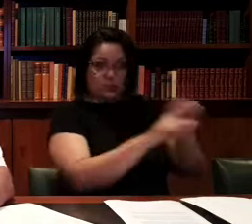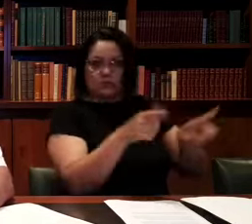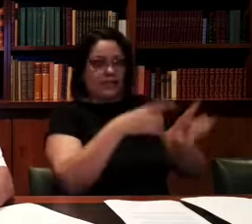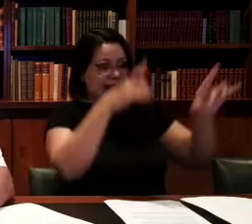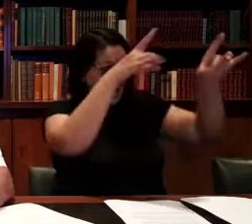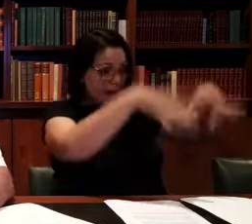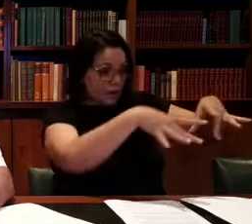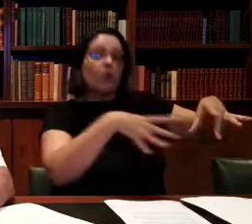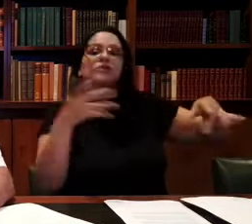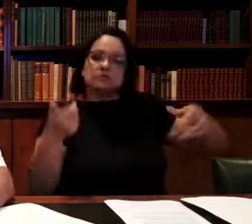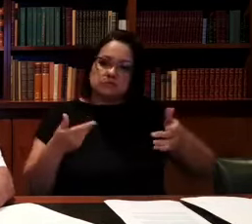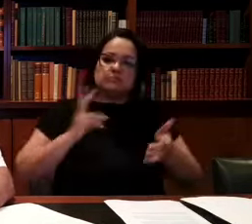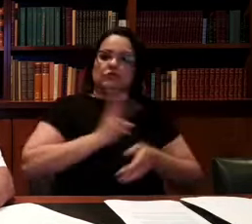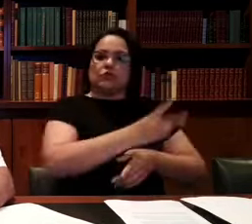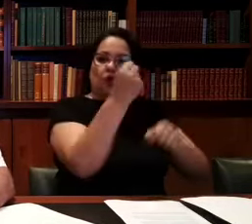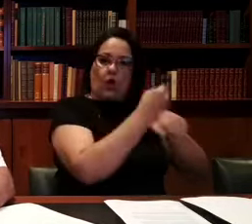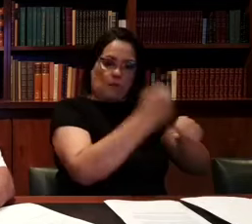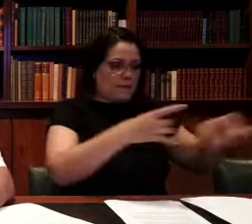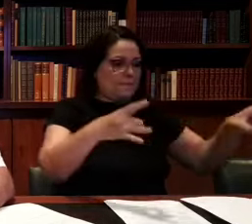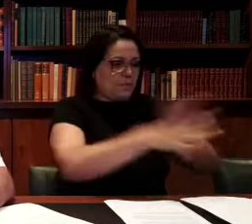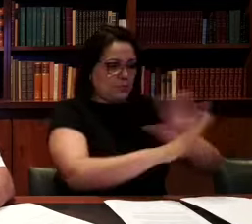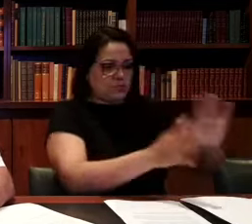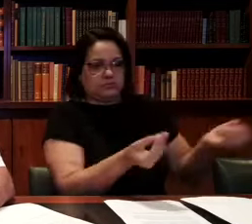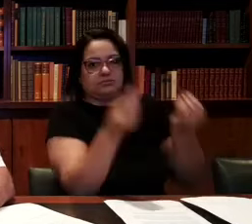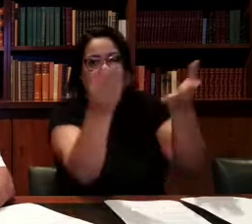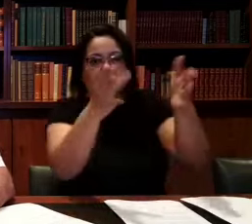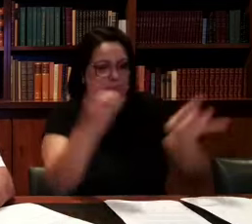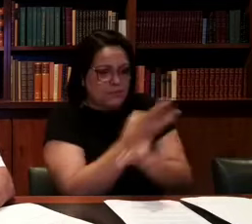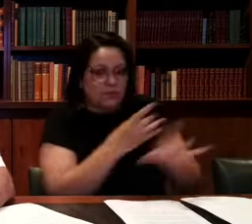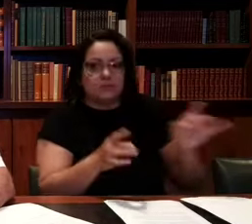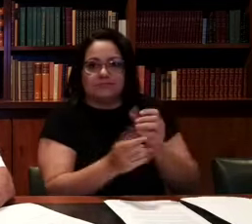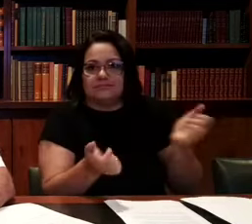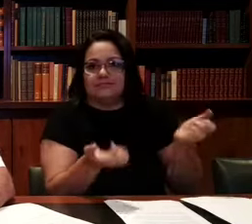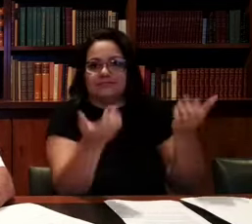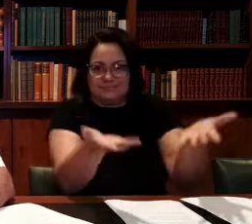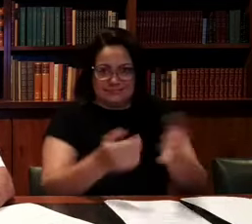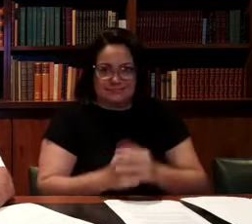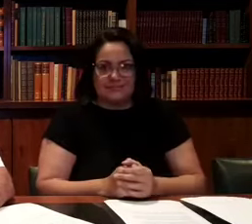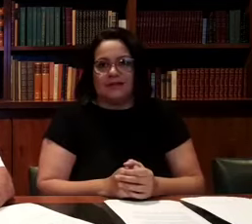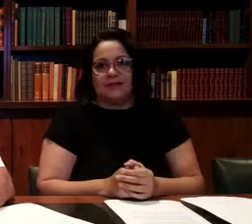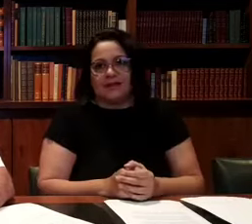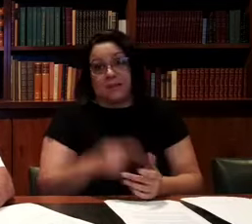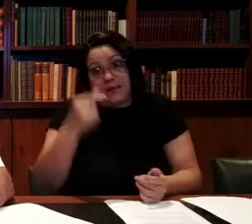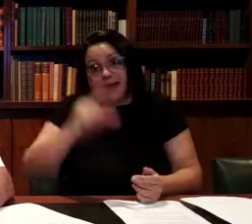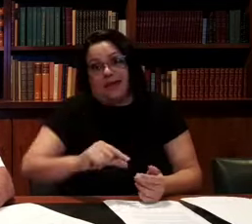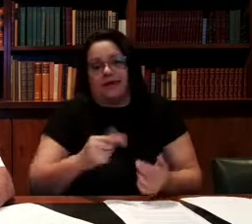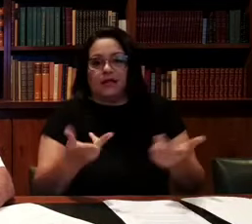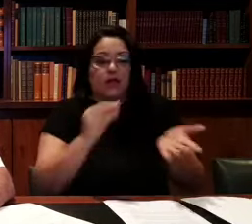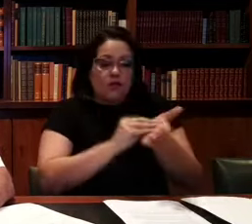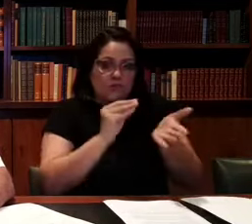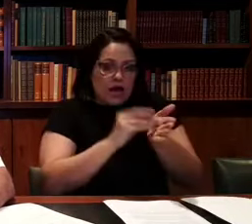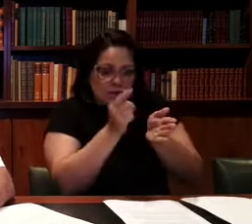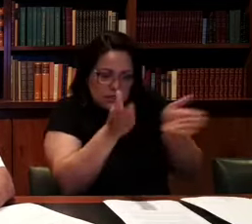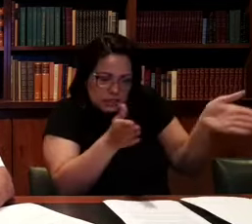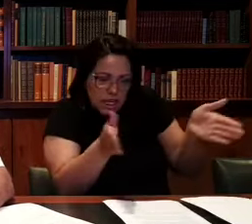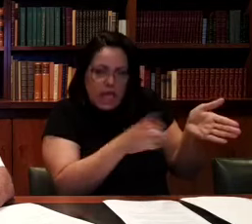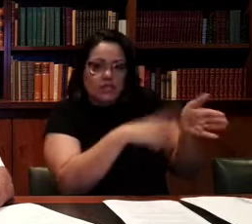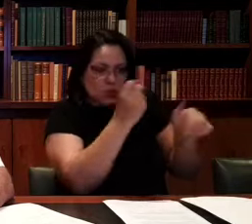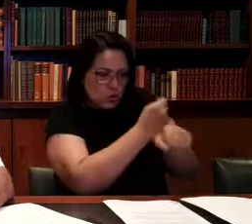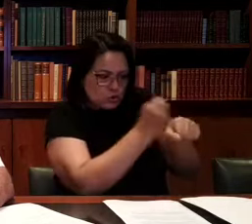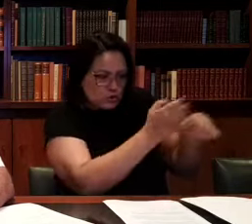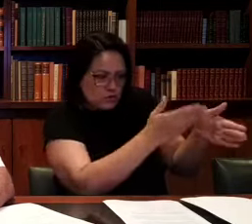estamos ultimando isso aí e ali essa nova obra aqui né que não tá concluído falta um pedacinho para concluir ainda em